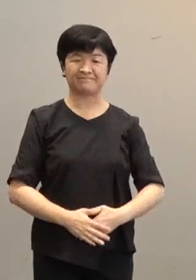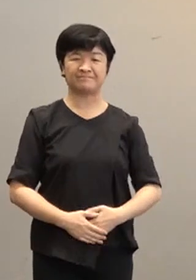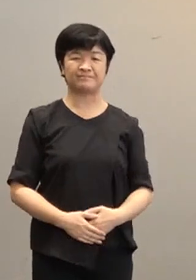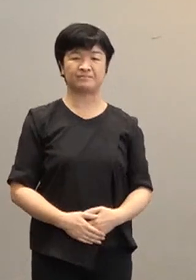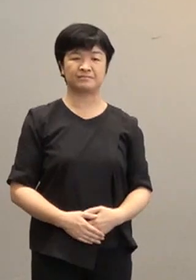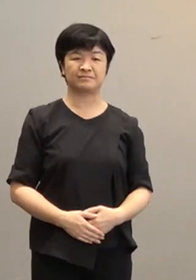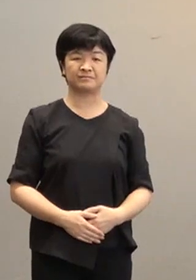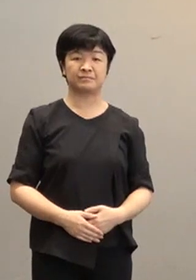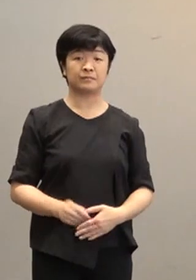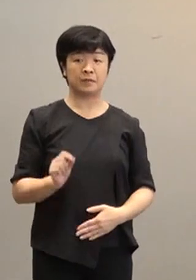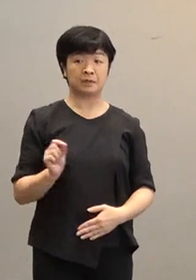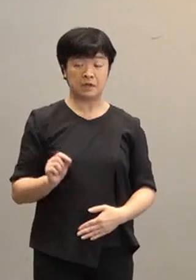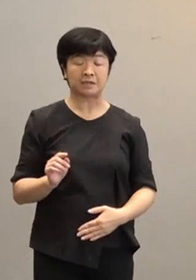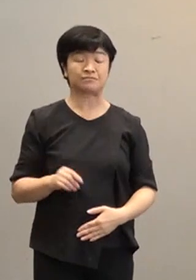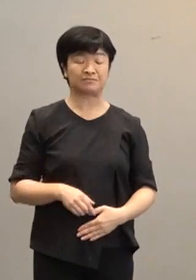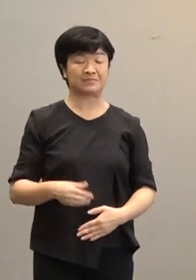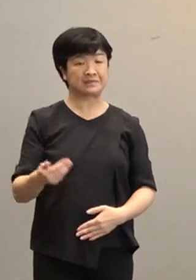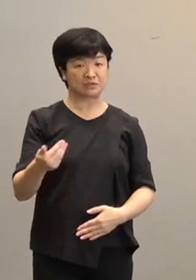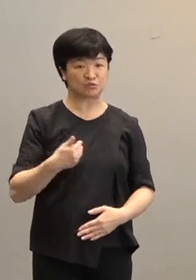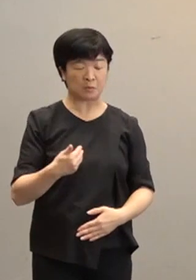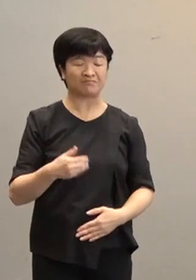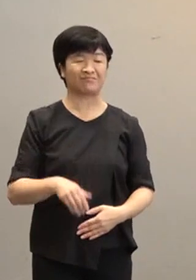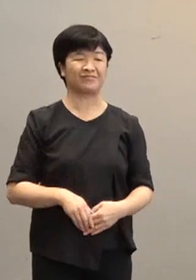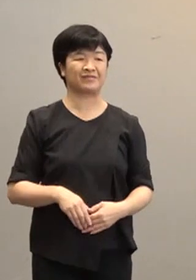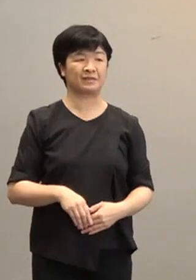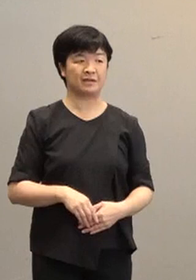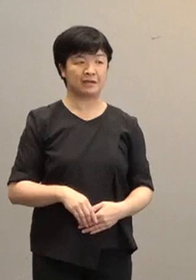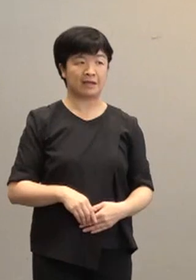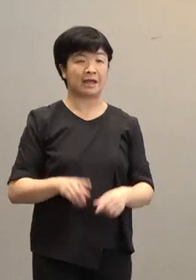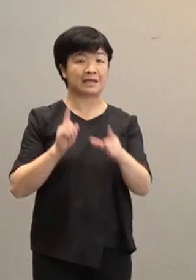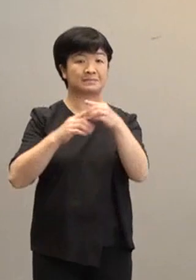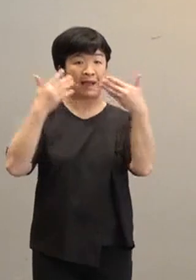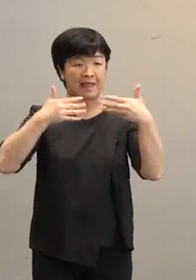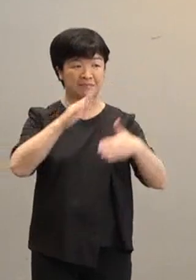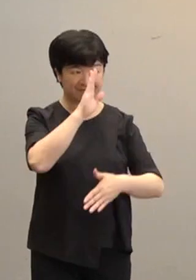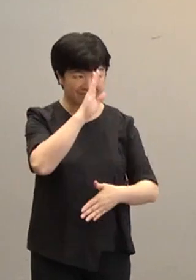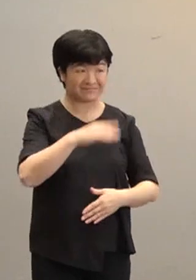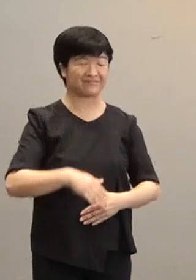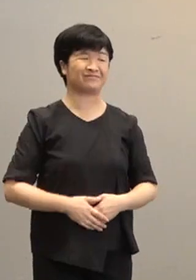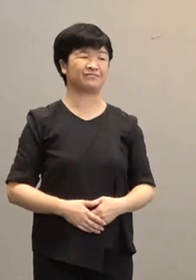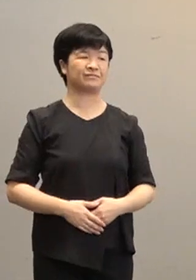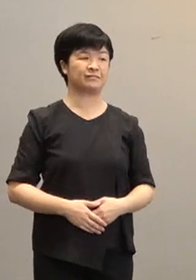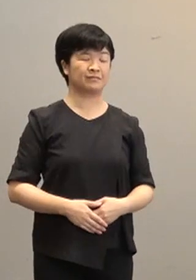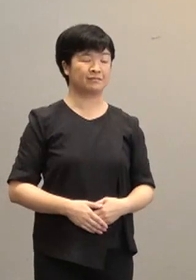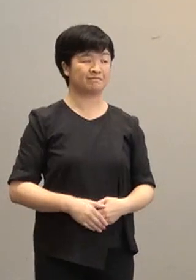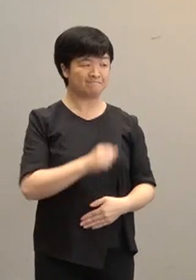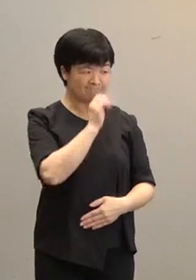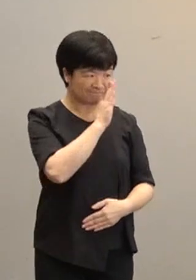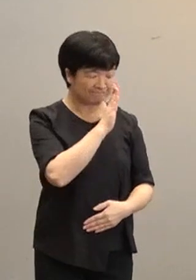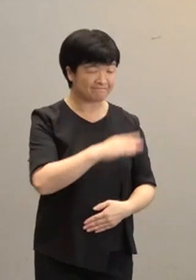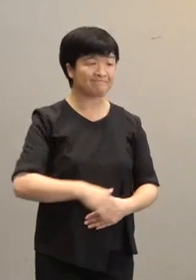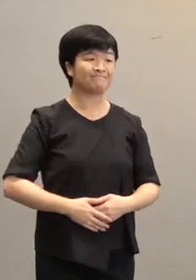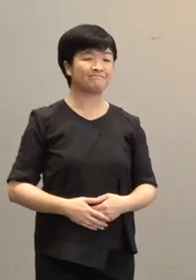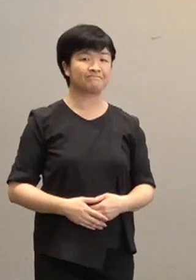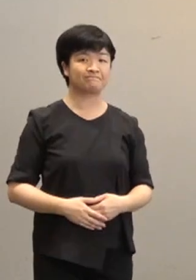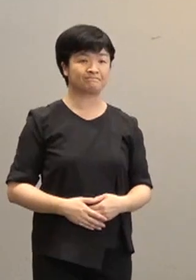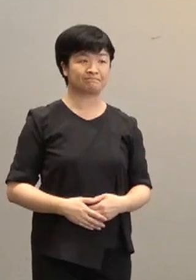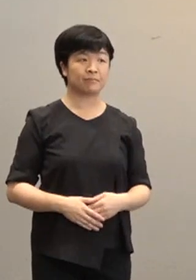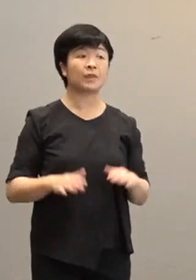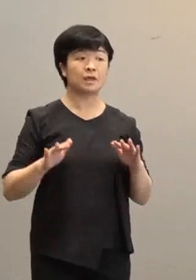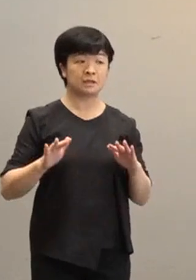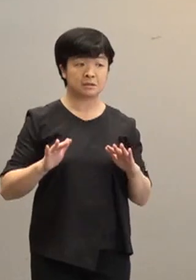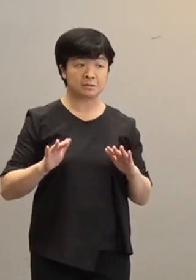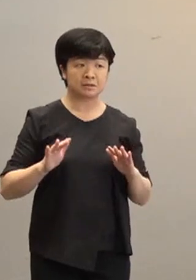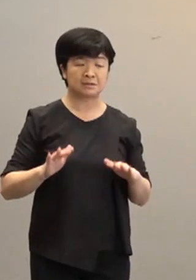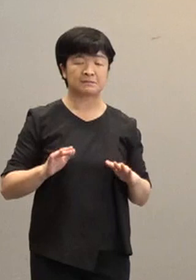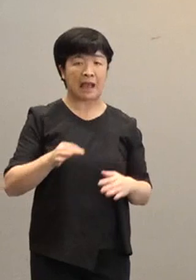では、質問をお受けします。はじめに幹事社千葉テレビさんお願いします。 千葉テレビの今井です。よろしくお願いします。はい。今観